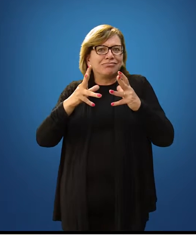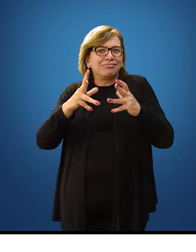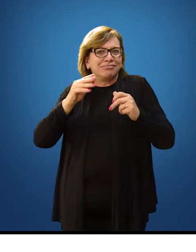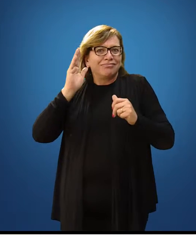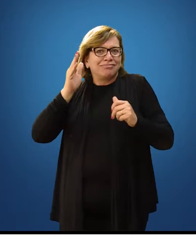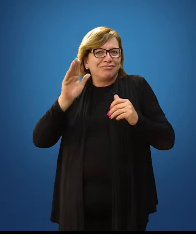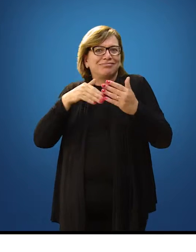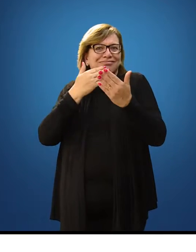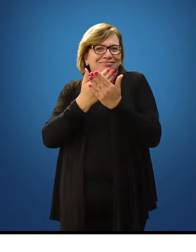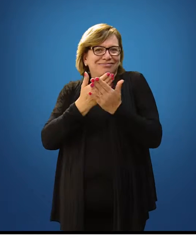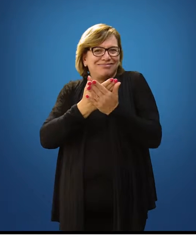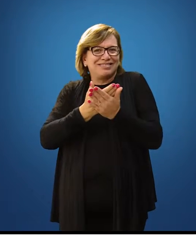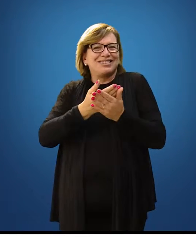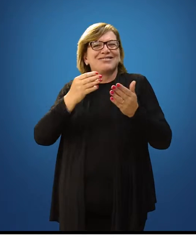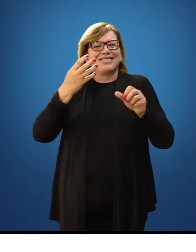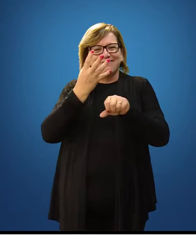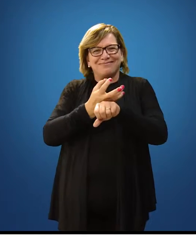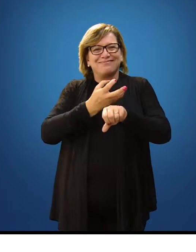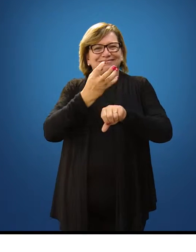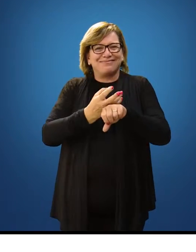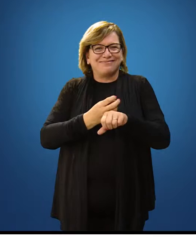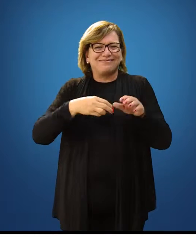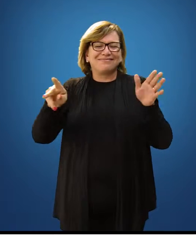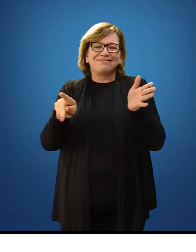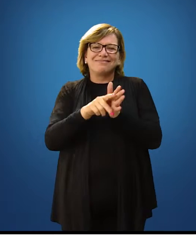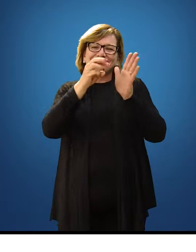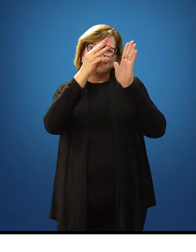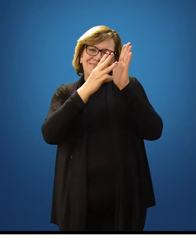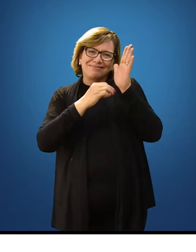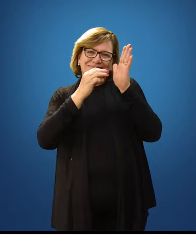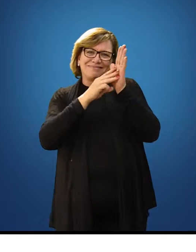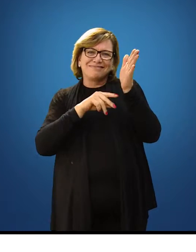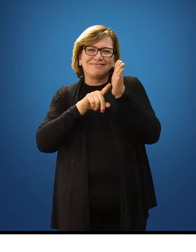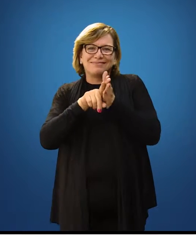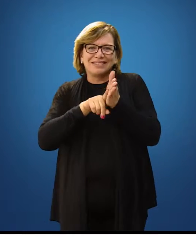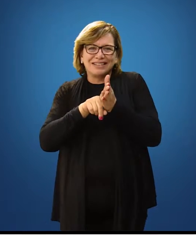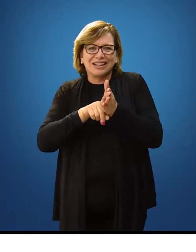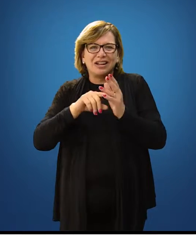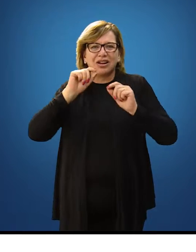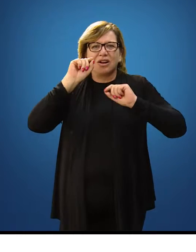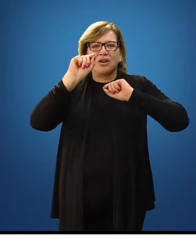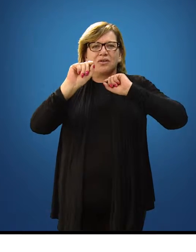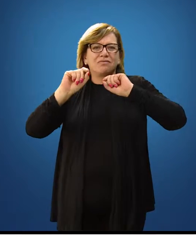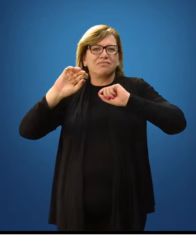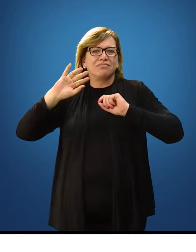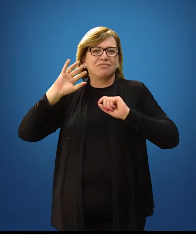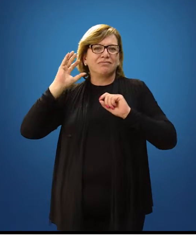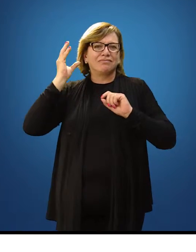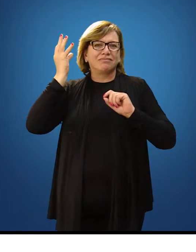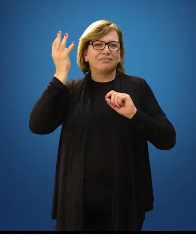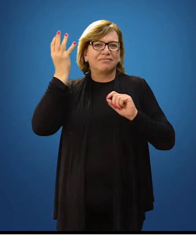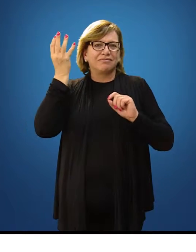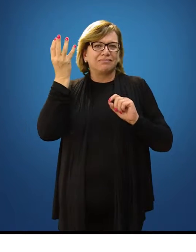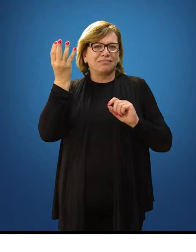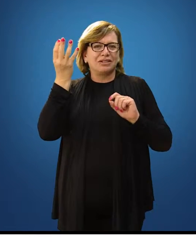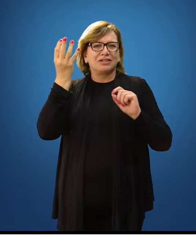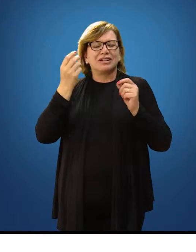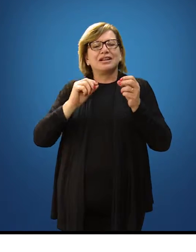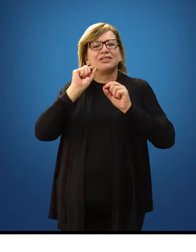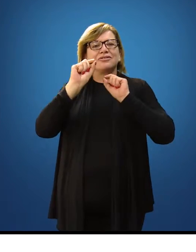até aqui na disciplina de metodologia de pesquisa. E o que envolve essa atividade de colocar